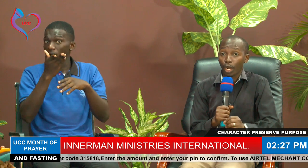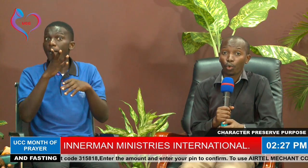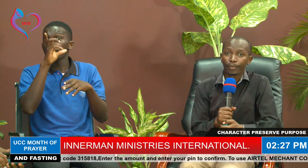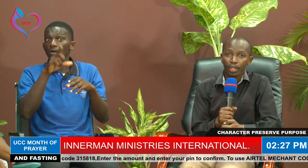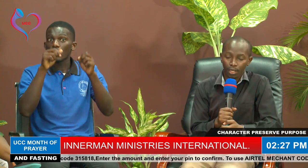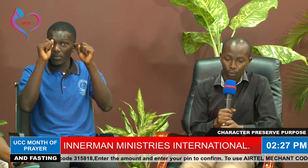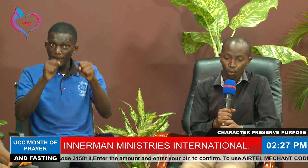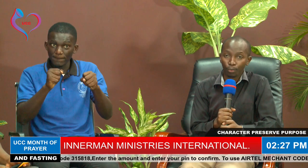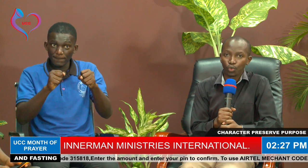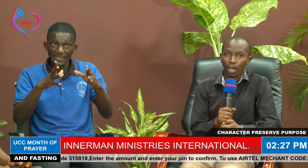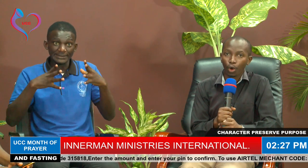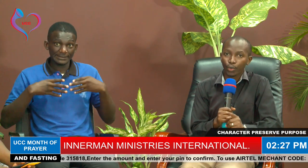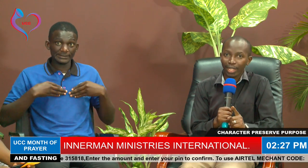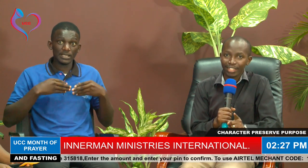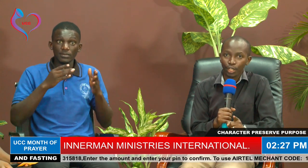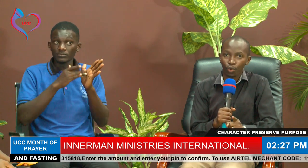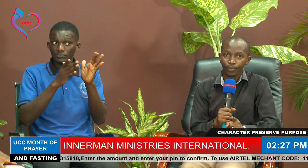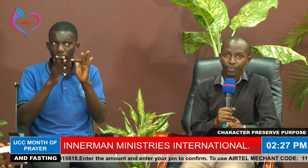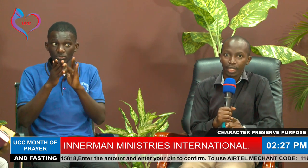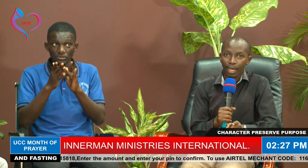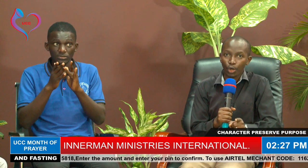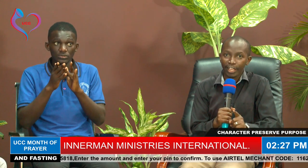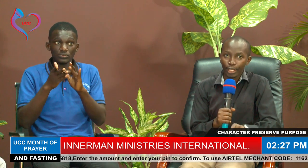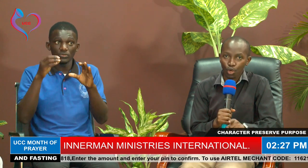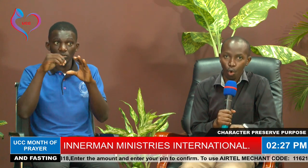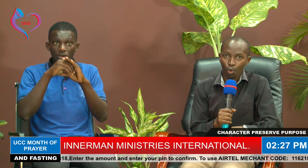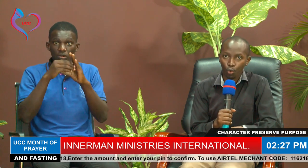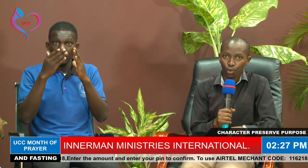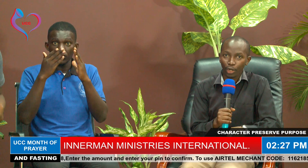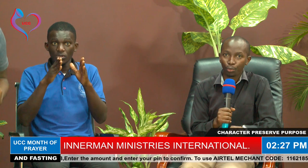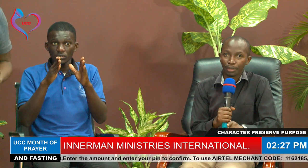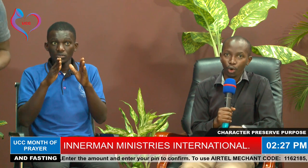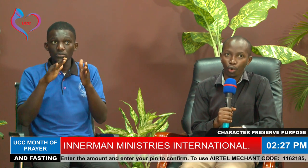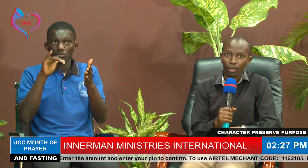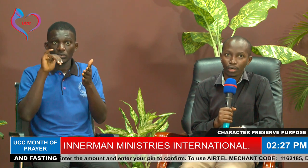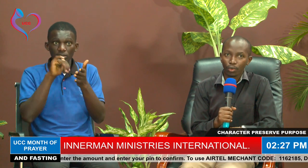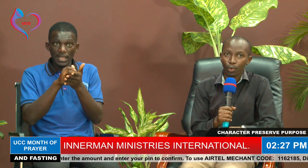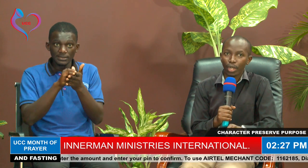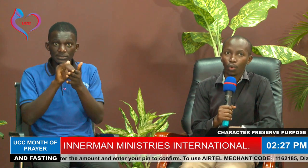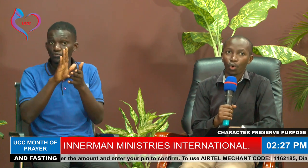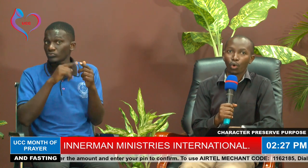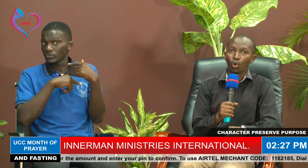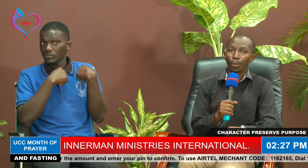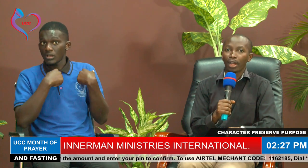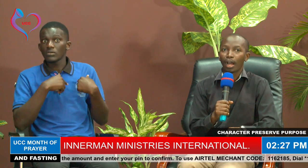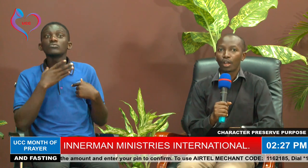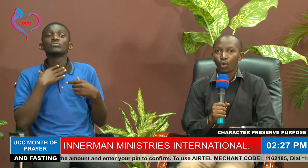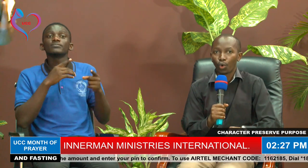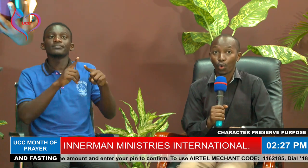lwalokokerako. Tewaliwo omuntu nga watwegaseeko nga leero okiwaayo ku mutima gwo lwe lunaku lwo olw'okubanga